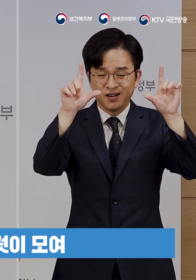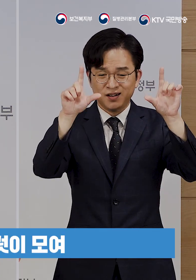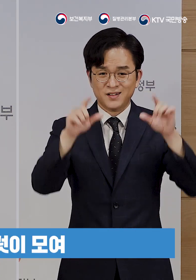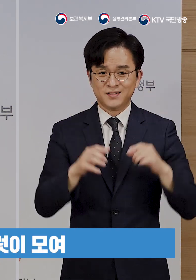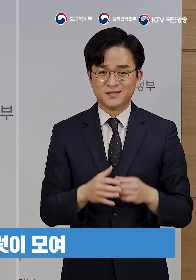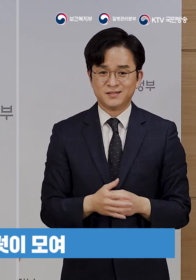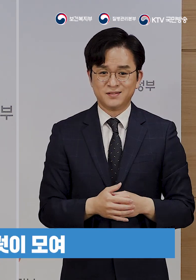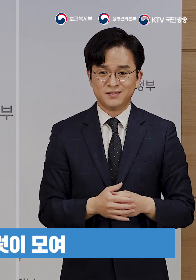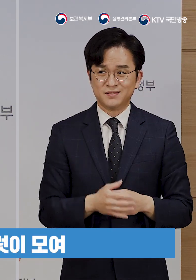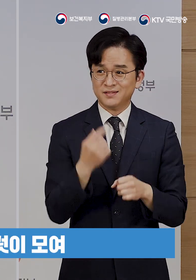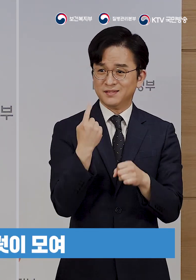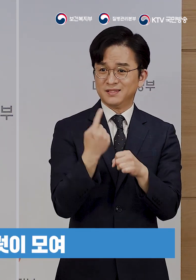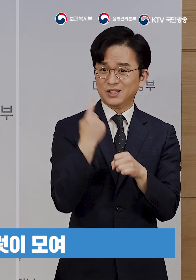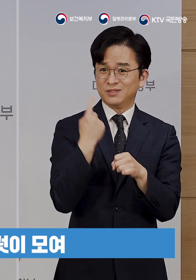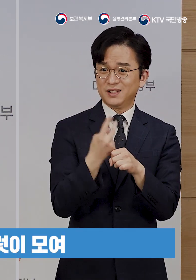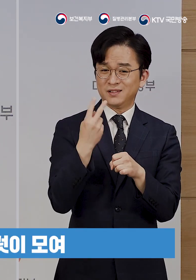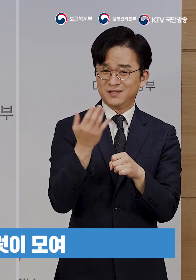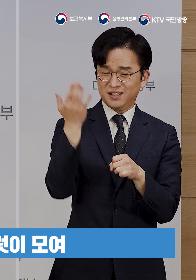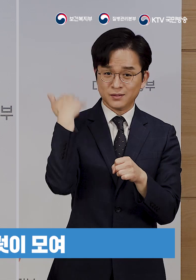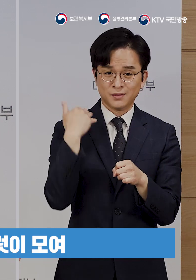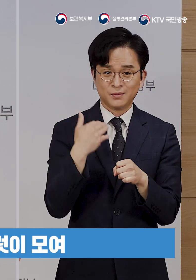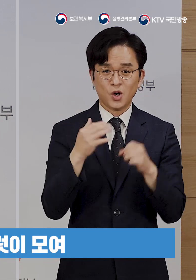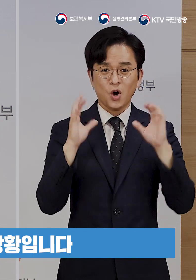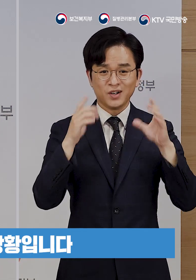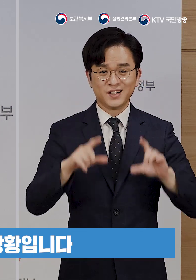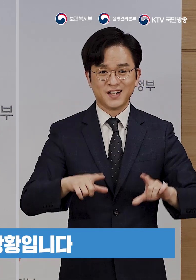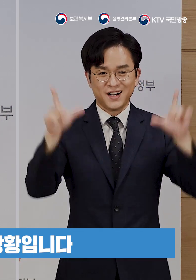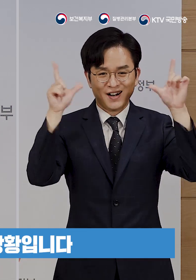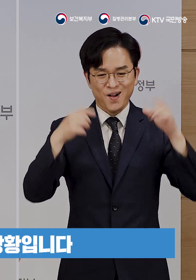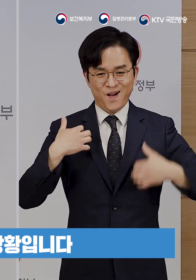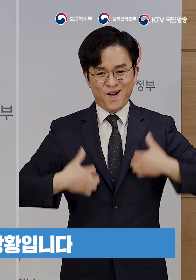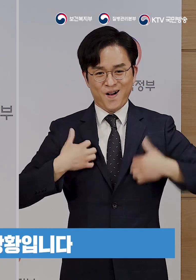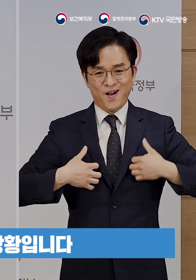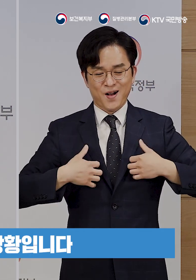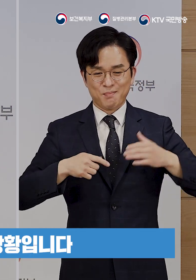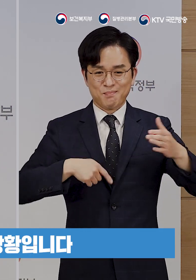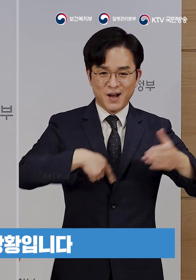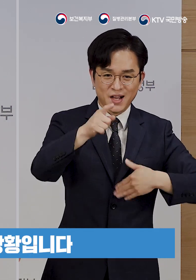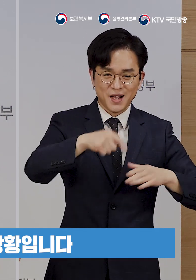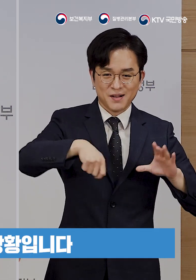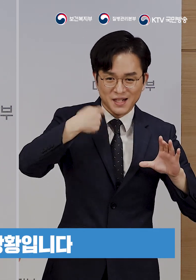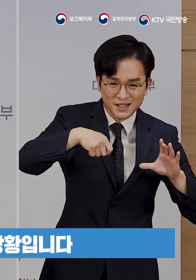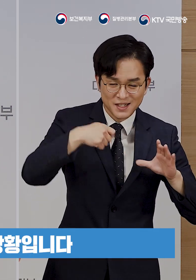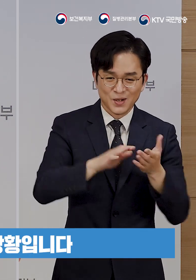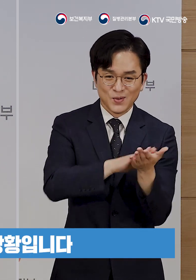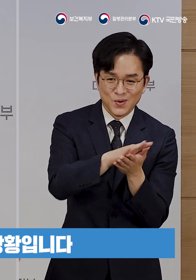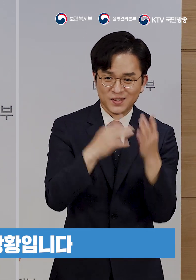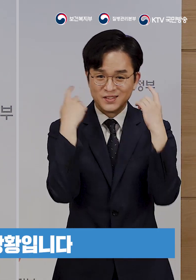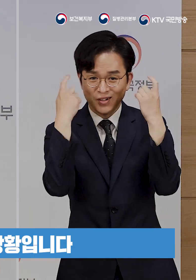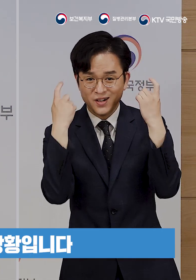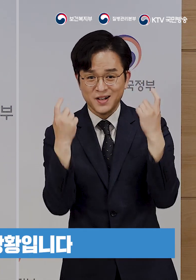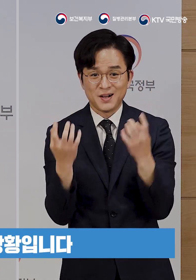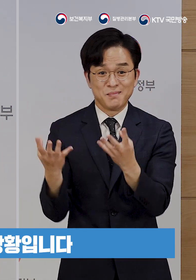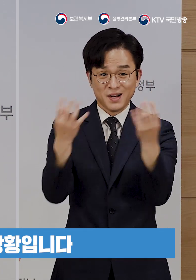평소와 같이 야외 식당 등에서 여럿이 모여 어린이날을 축하하기는 어려운